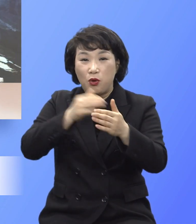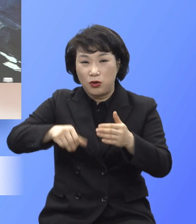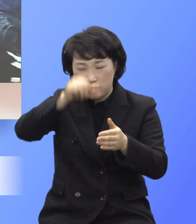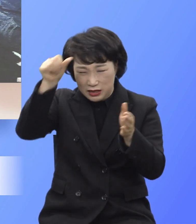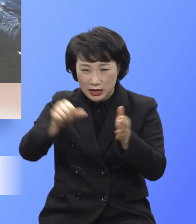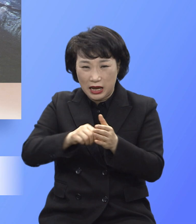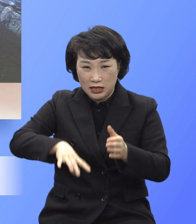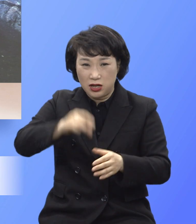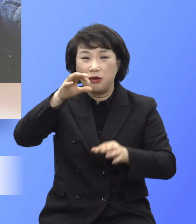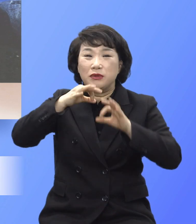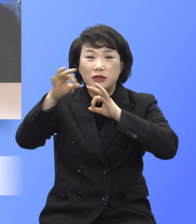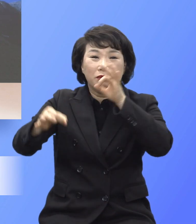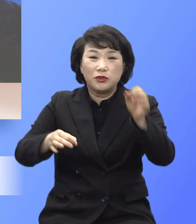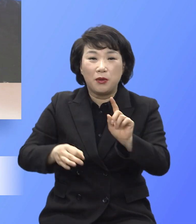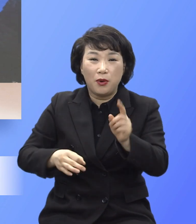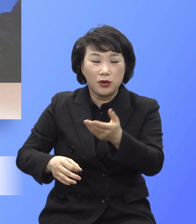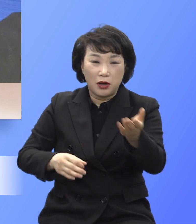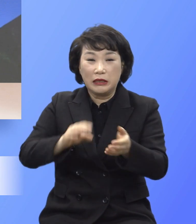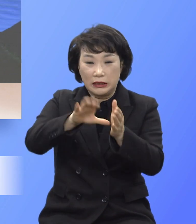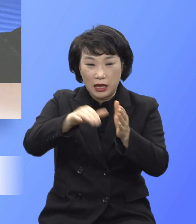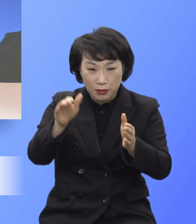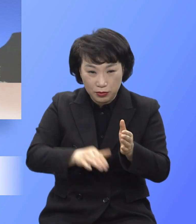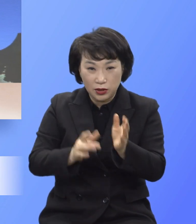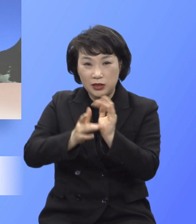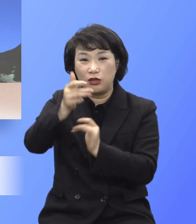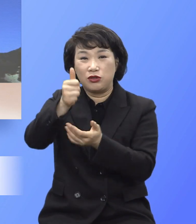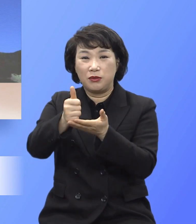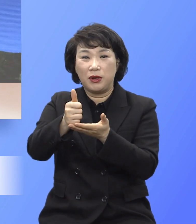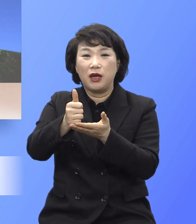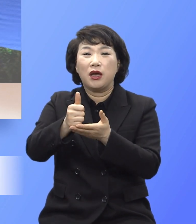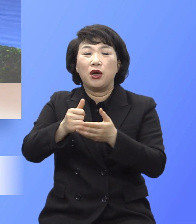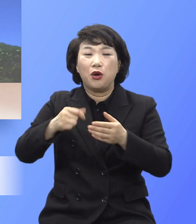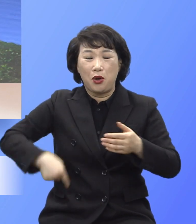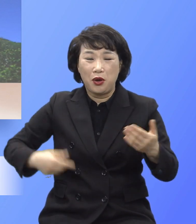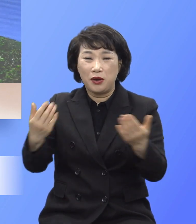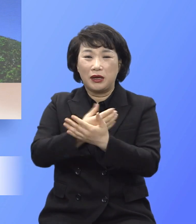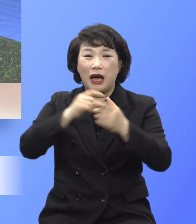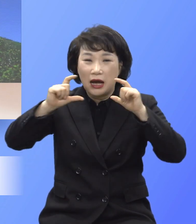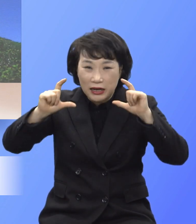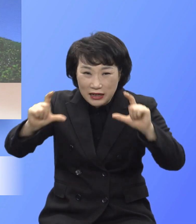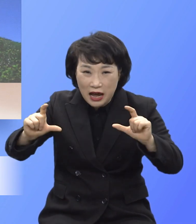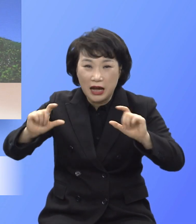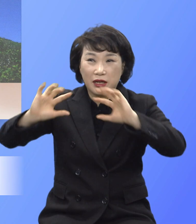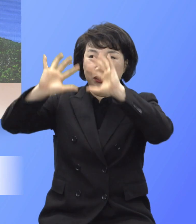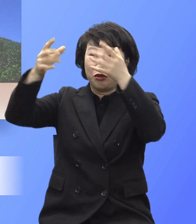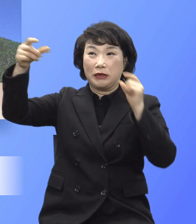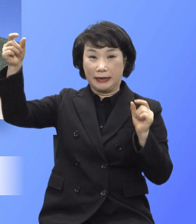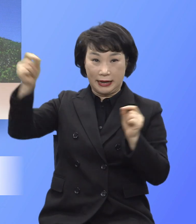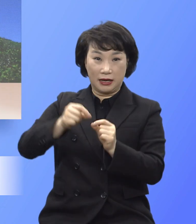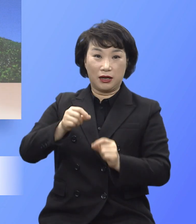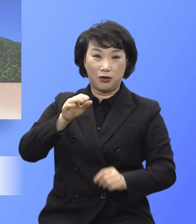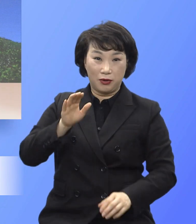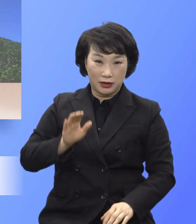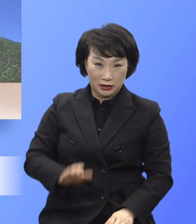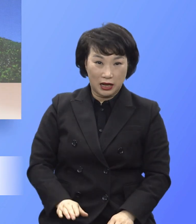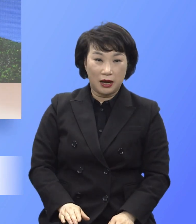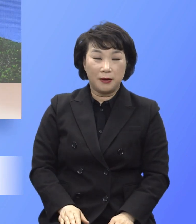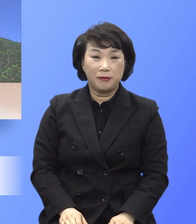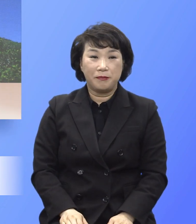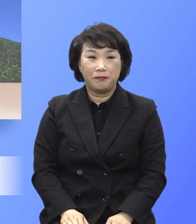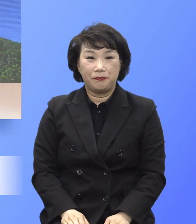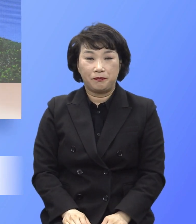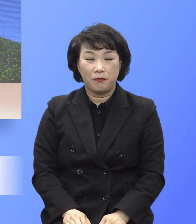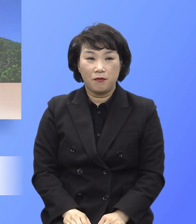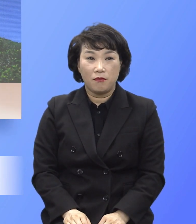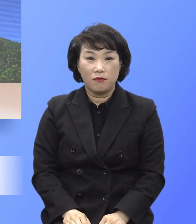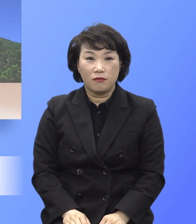초동성이 이때로부터 예수께서 회개하라 천국이 가까웠느니라.